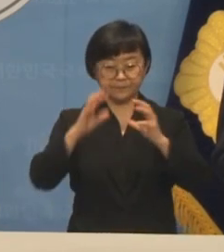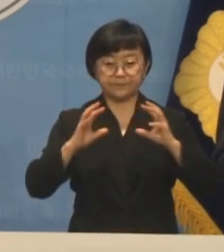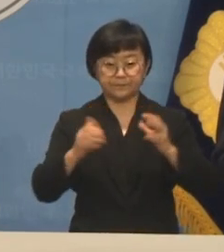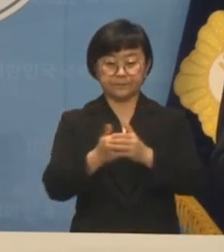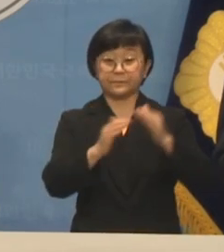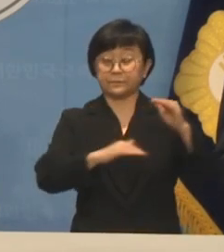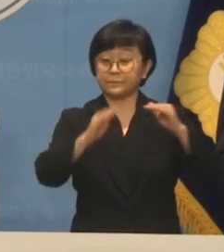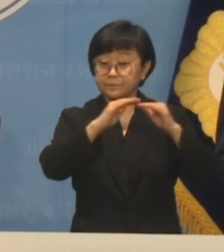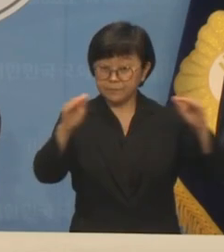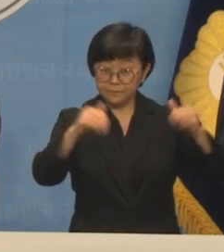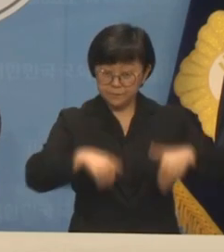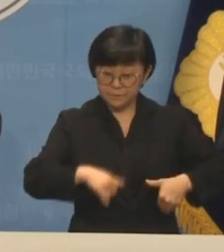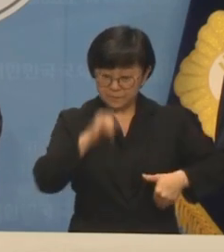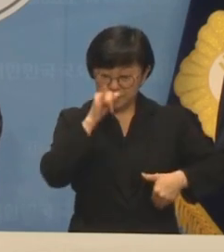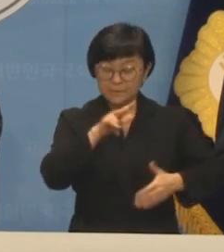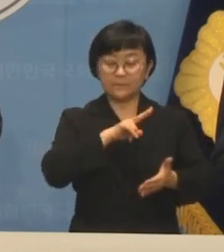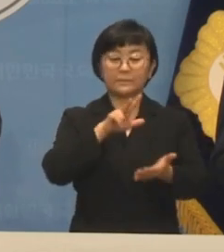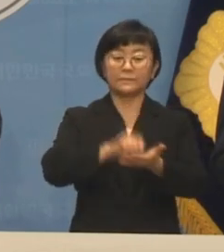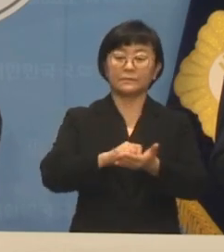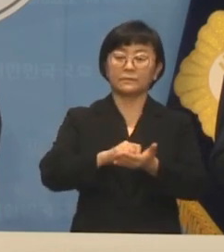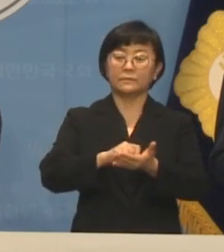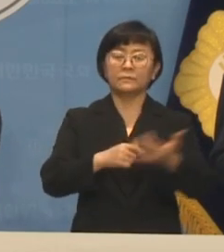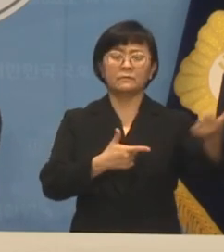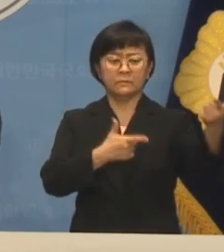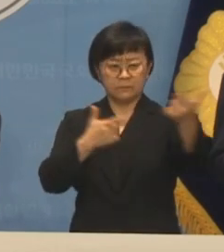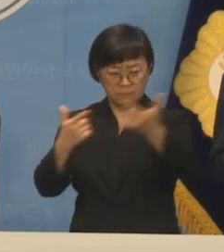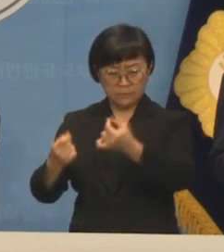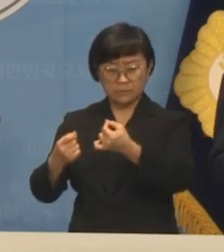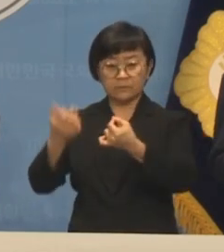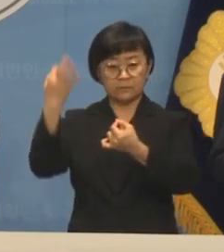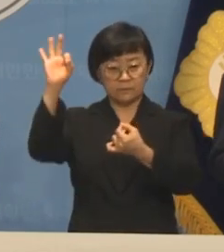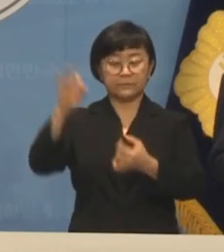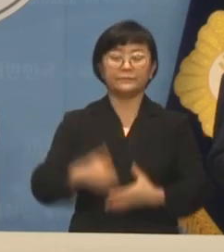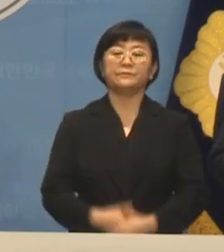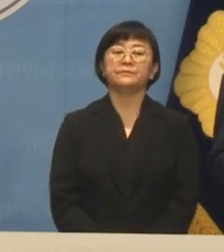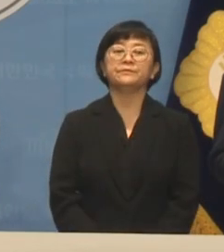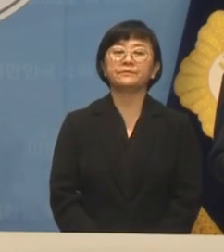공평해야 한다는 그 명제는 그 누구도 부인하기 어려울 것입니다.